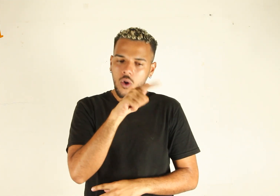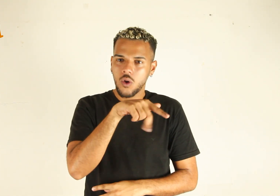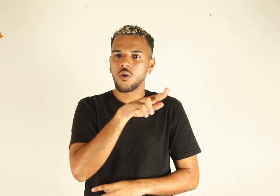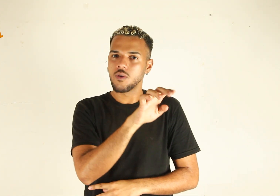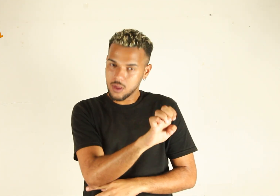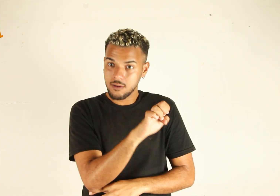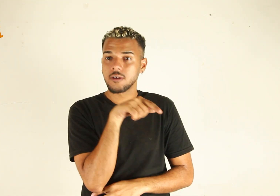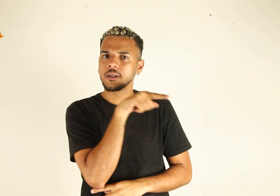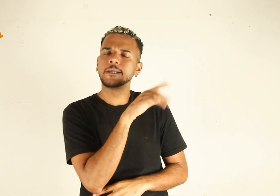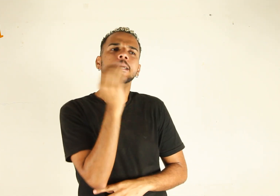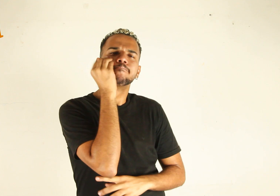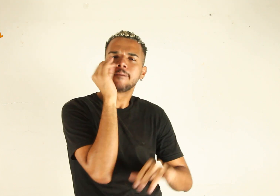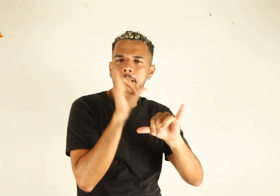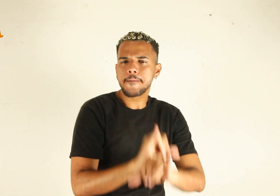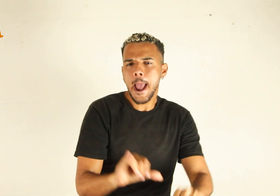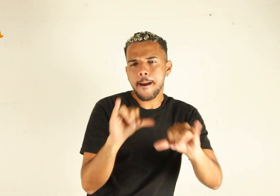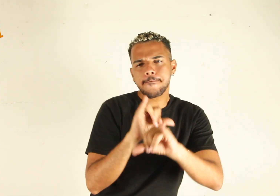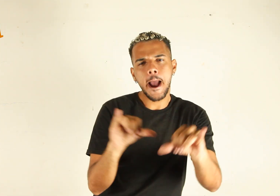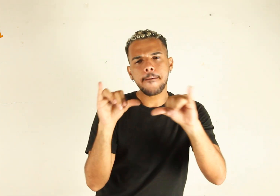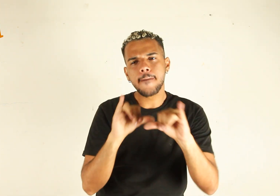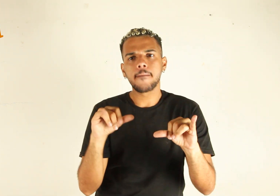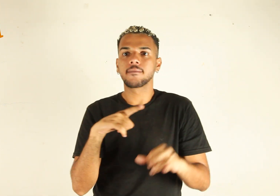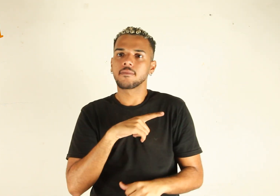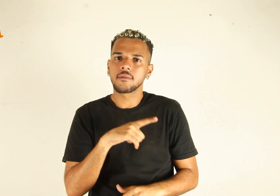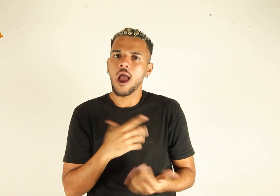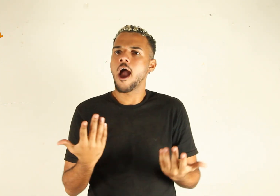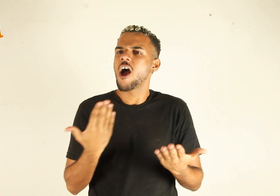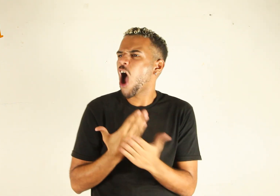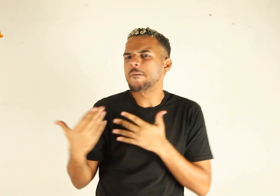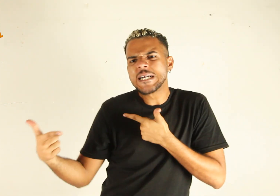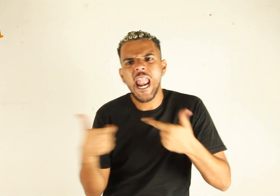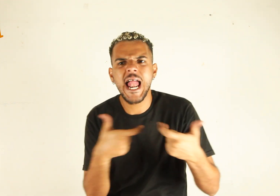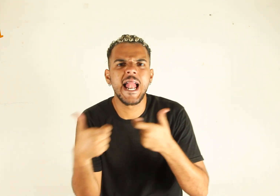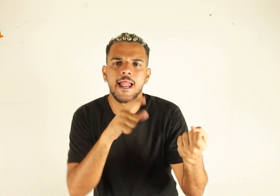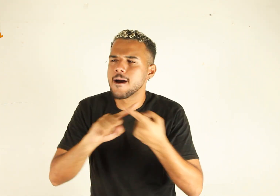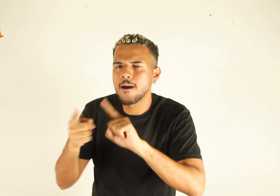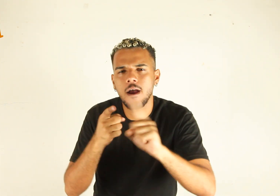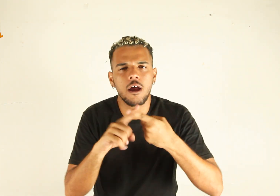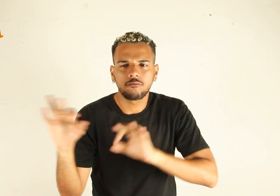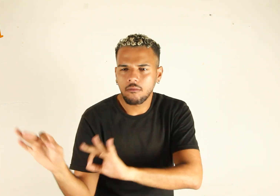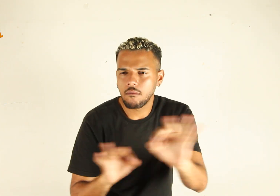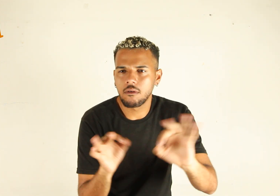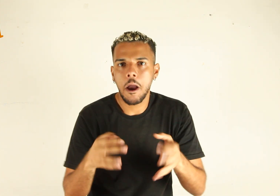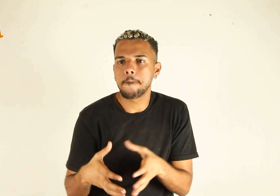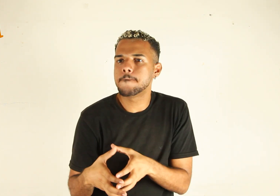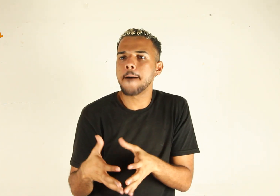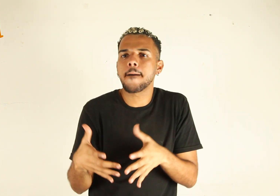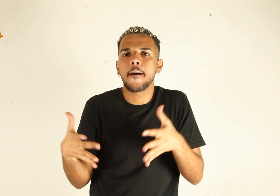para que ela ganhasse tempo para melhor articular suas fugas e ataques aos mercados de escravos. Ao perceberem isso,